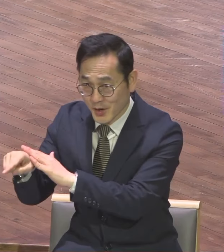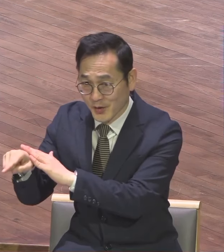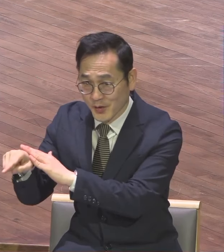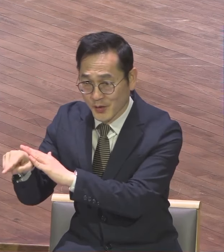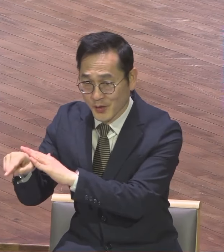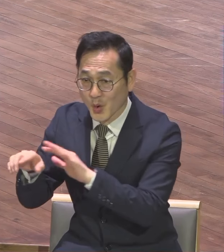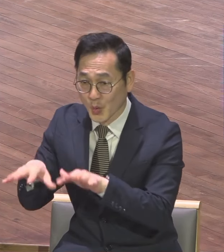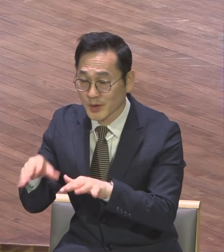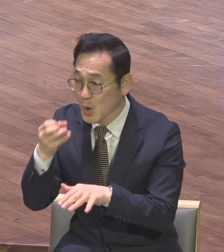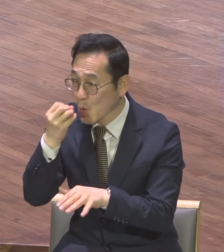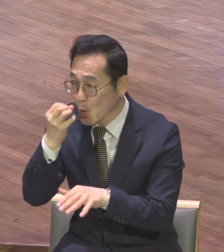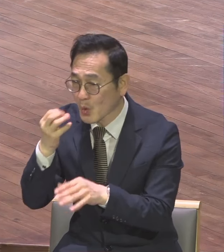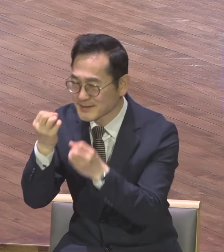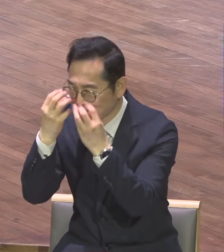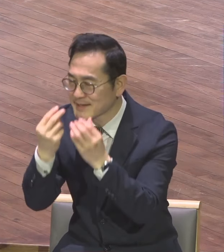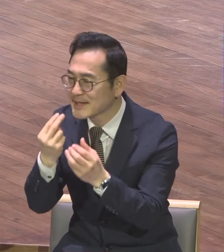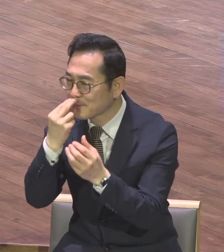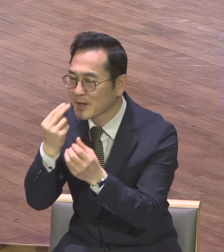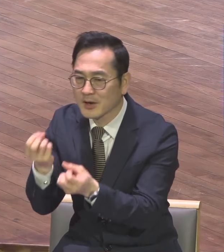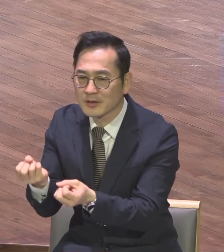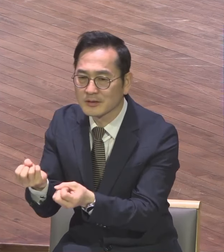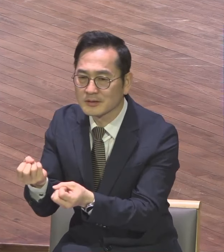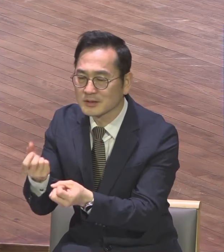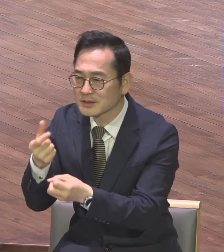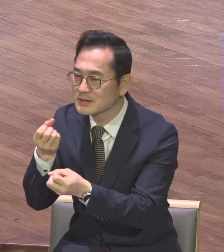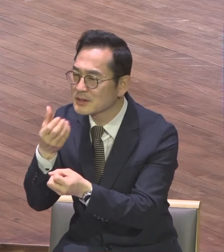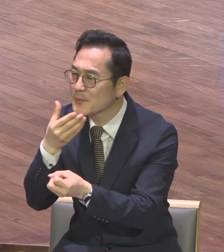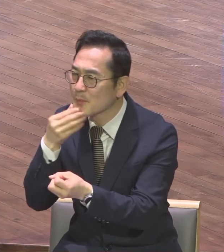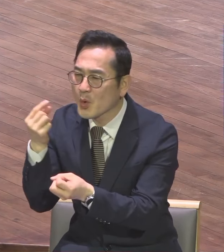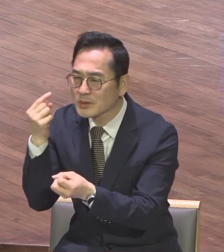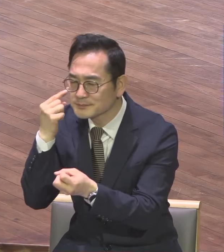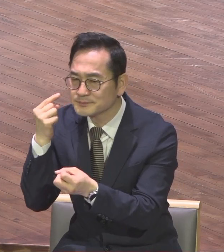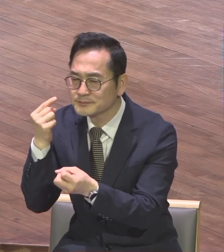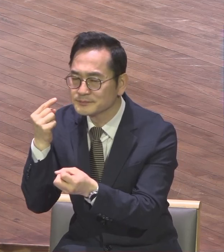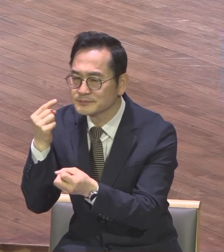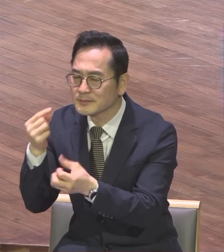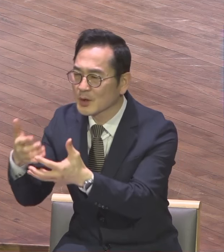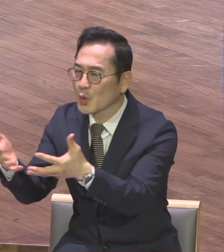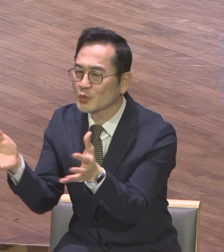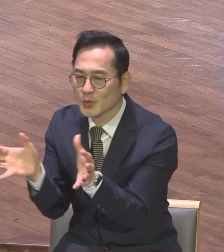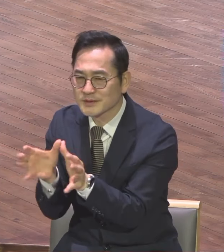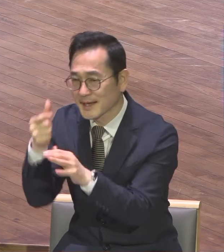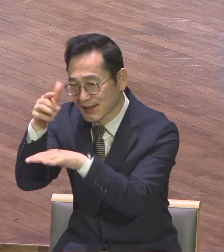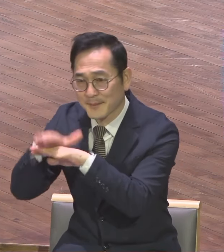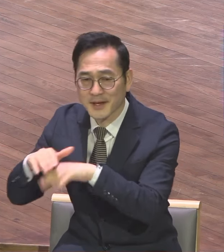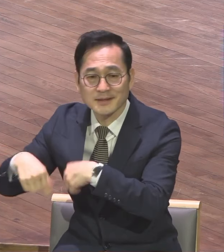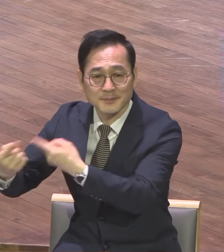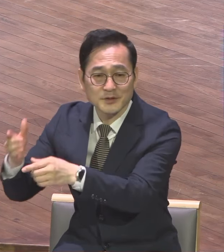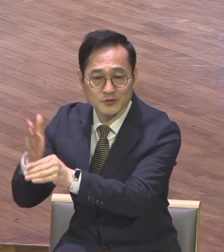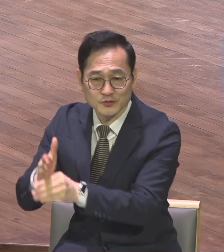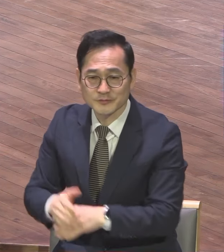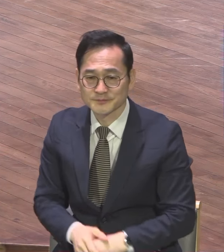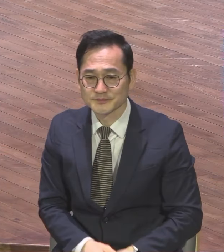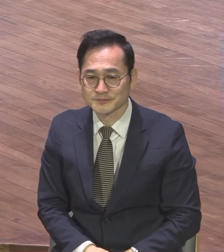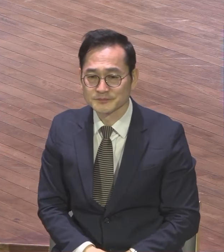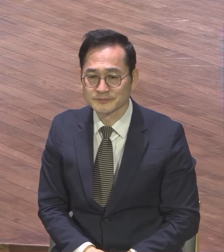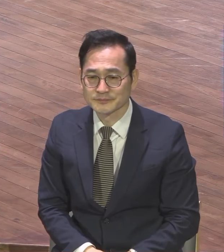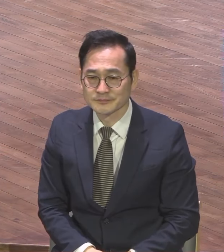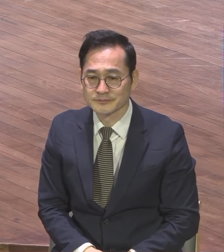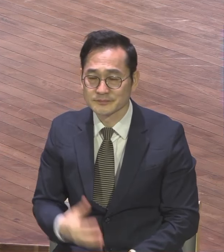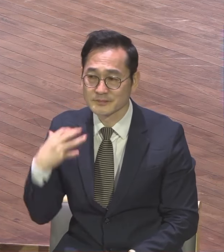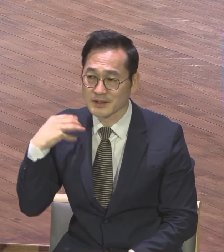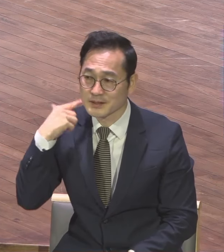오늘은 홍콩 새생명 선교교회에서 열리는 세계 공동체 예배에 참석하고 계십니다. 담임 목사님 모든 일정과 사역을